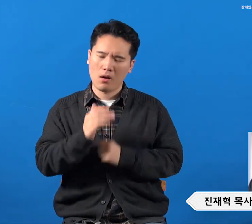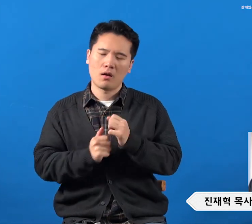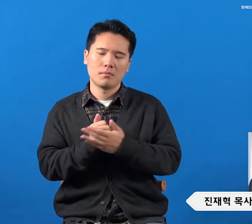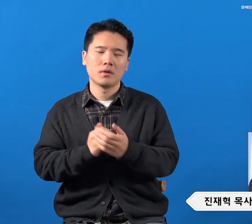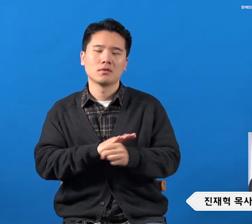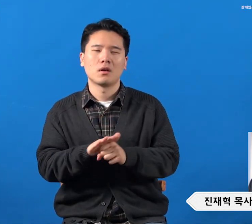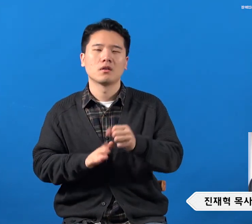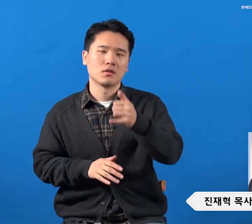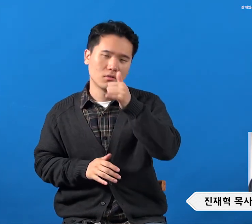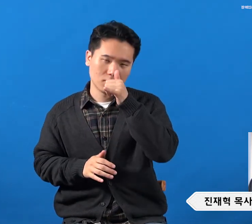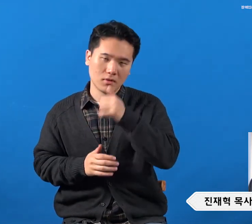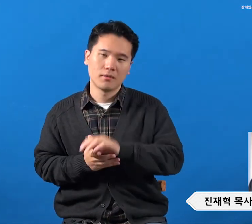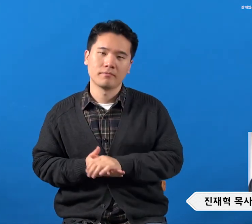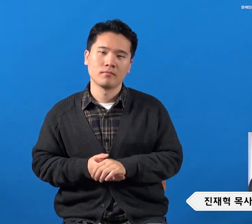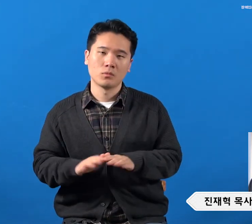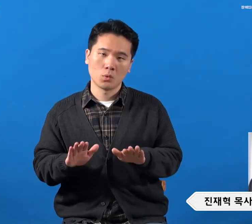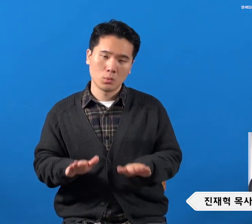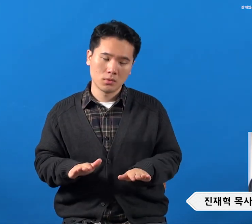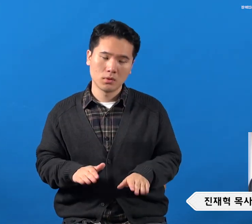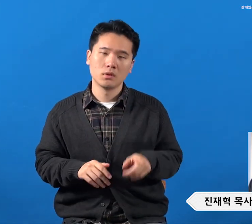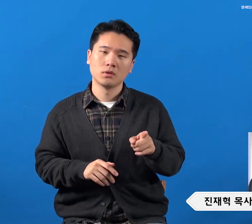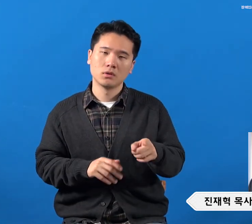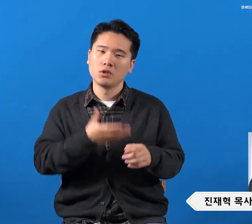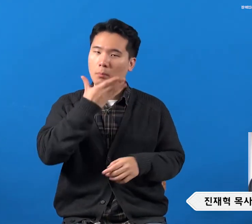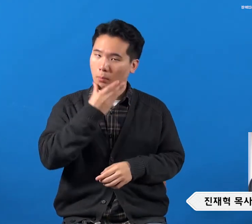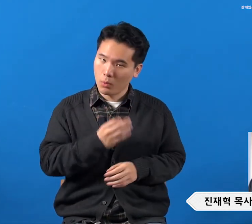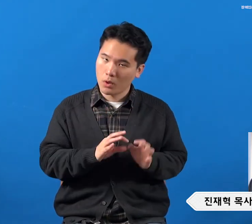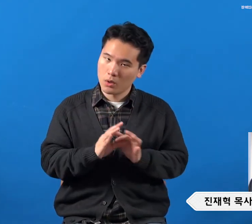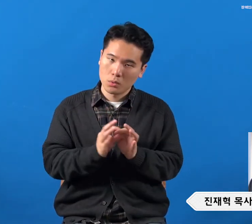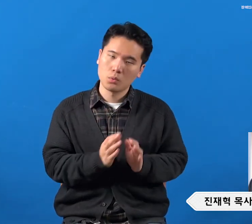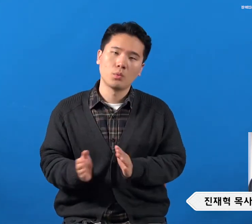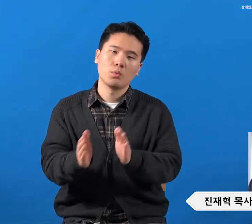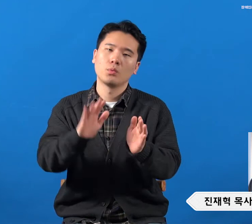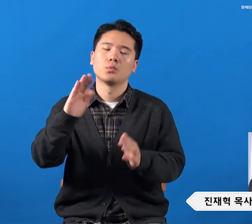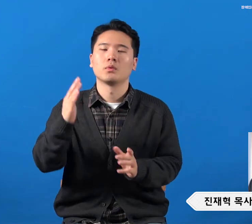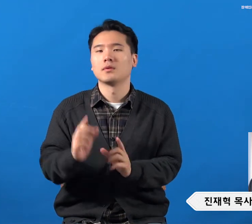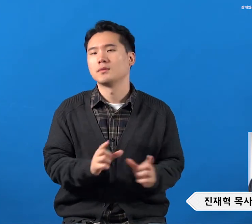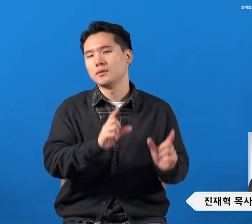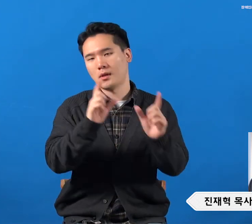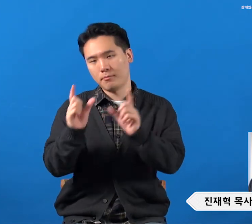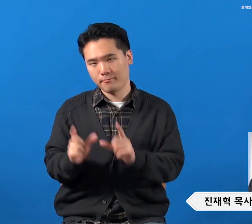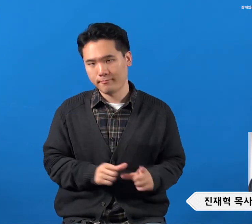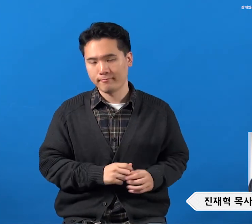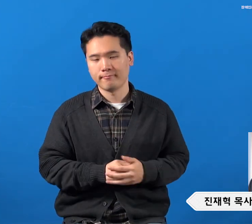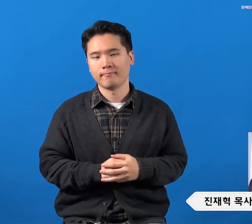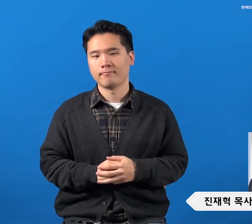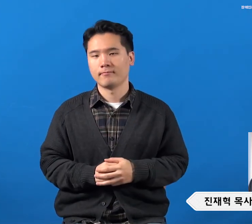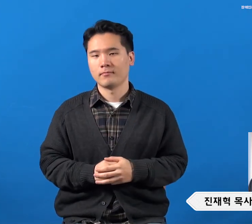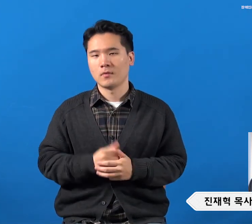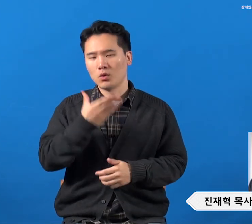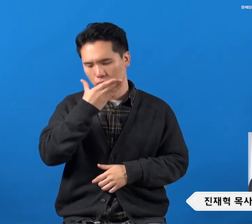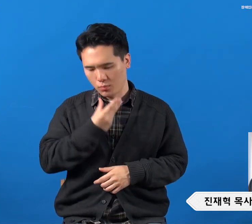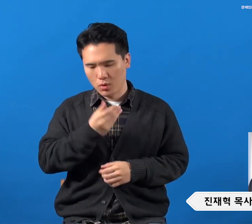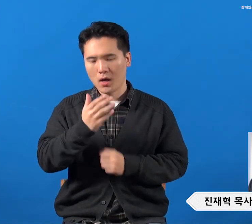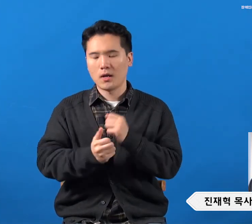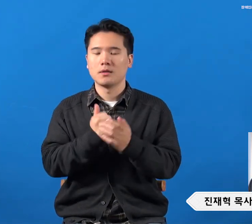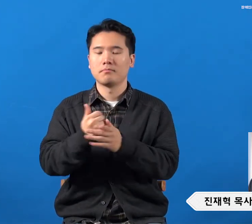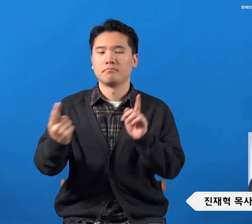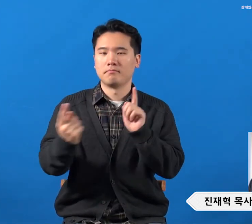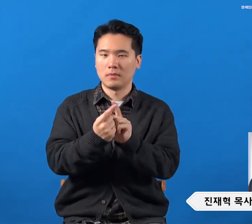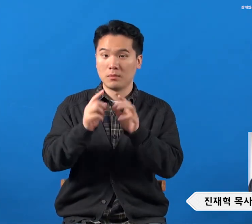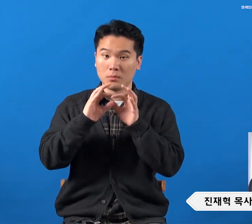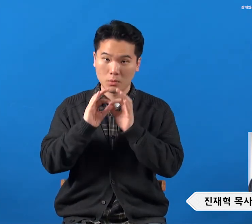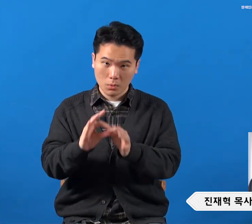사랑이구나. 오늘 그 축복의 통로가 되는 삶, 축복의 하나님의